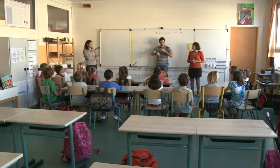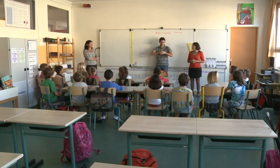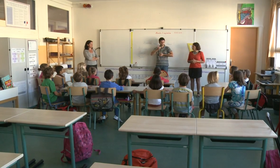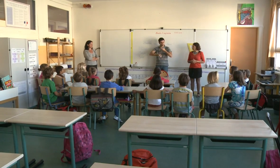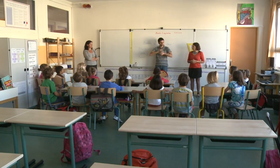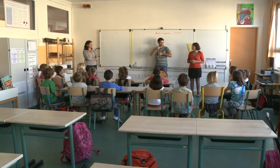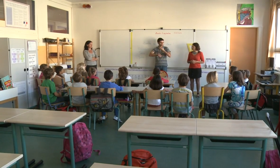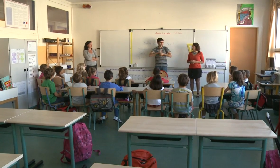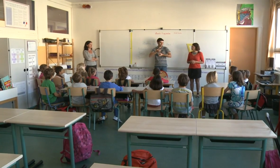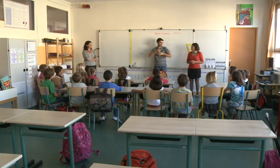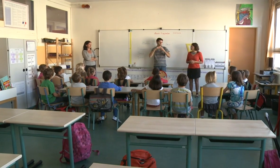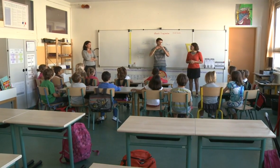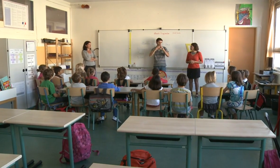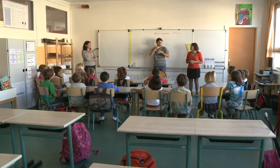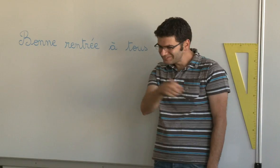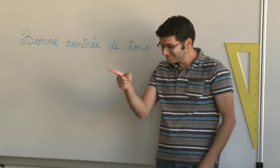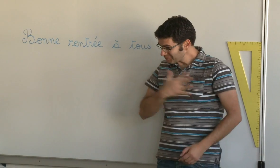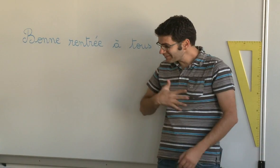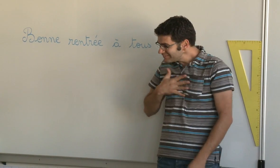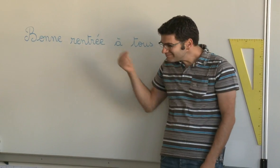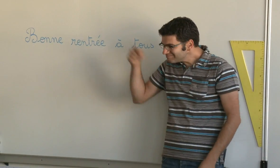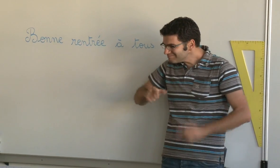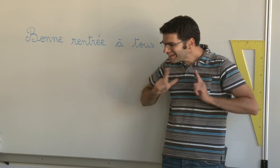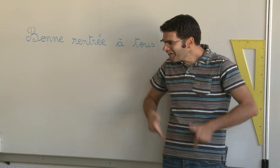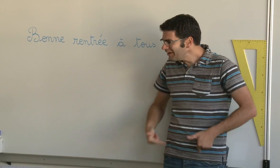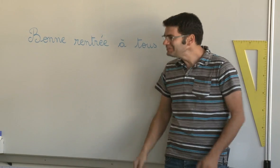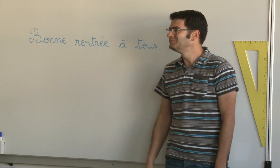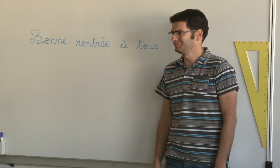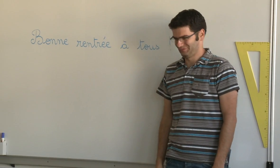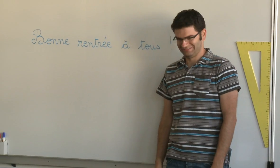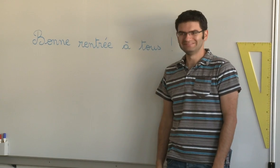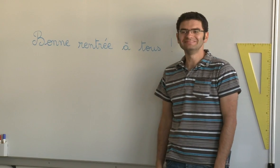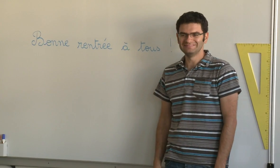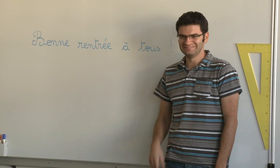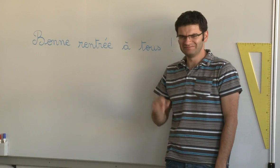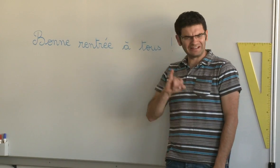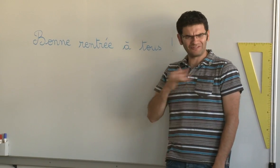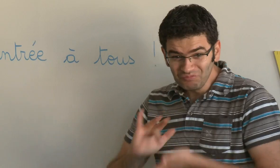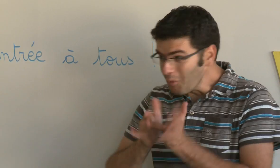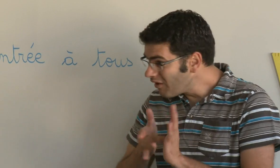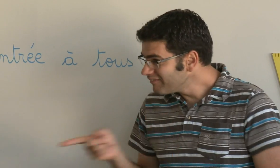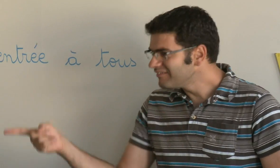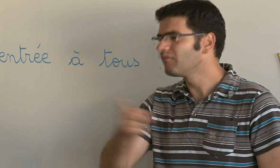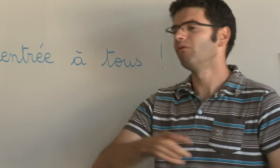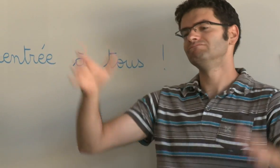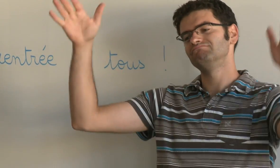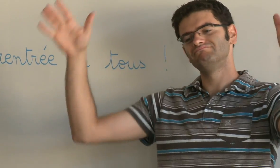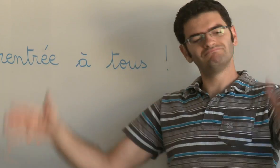Dans cette classe de CE2 silencieuse, le cours vient juste de commencer en langue des signes. Car l'académie de Toulouse est la seule à